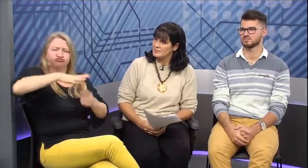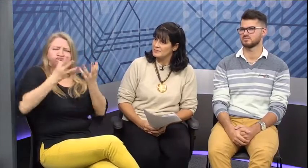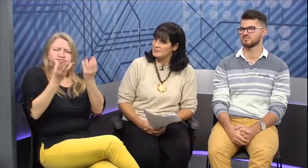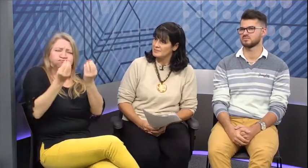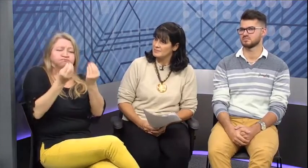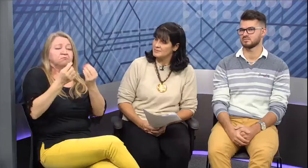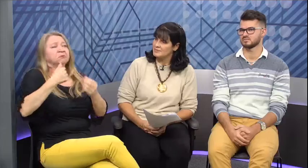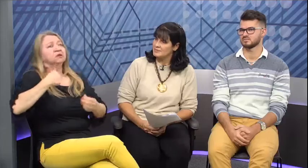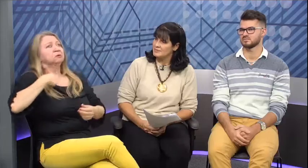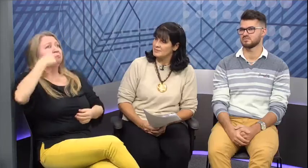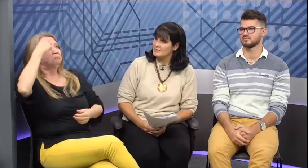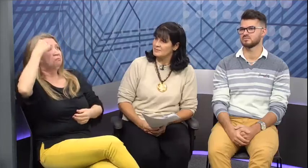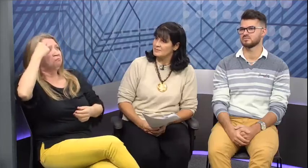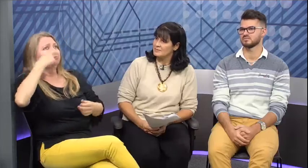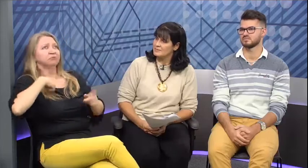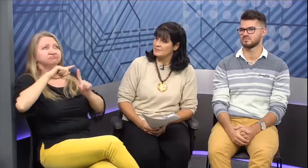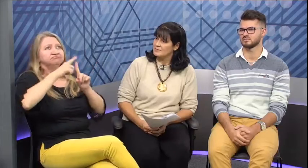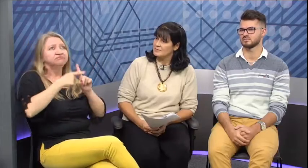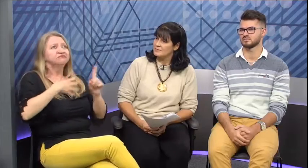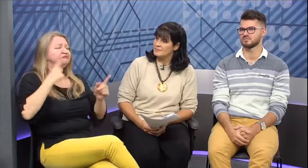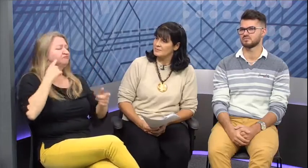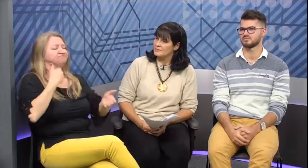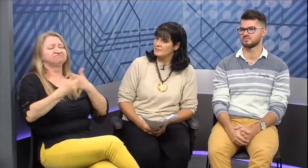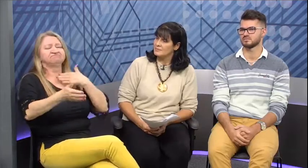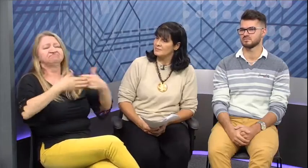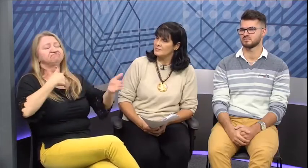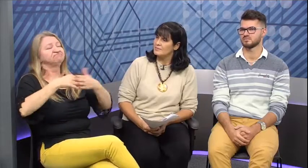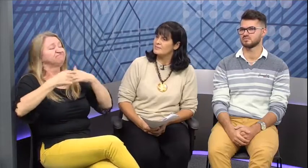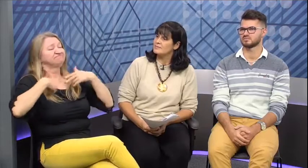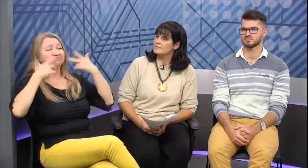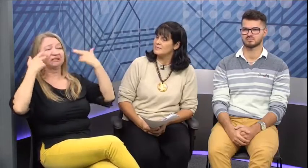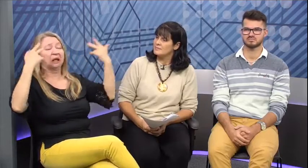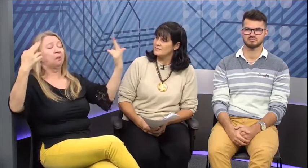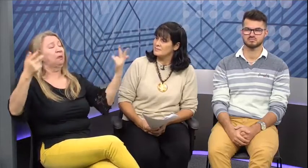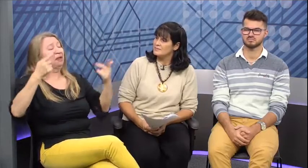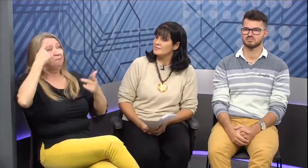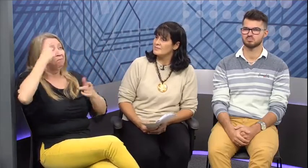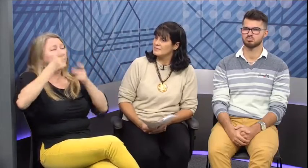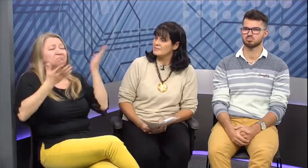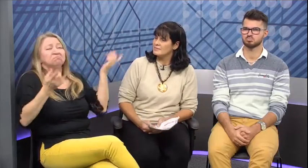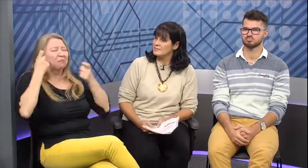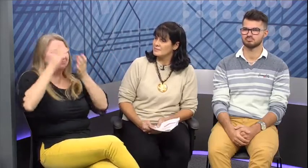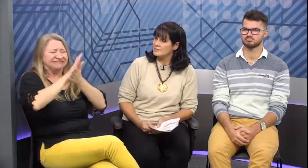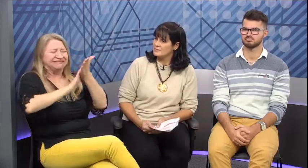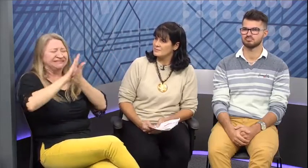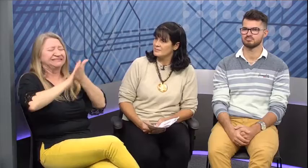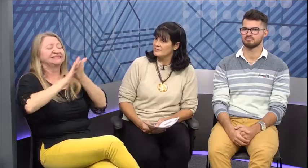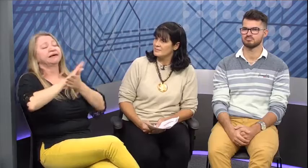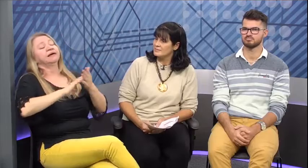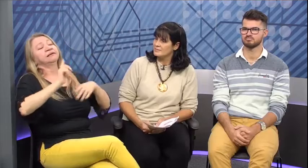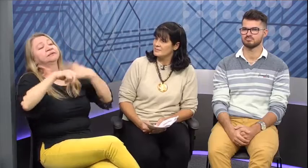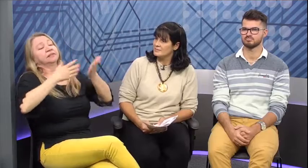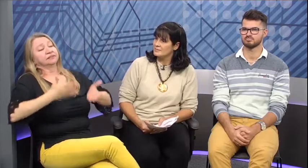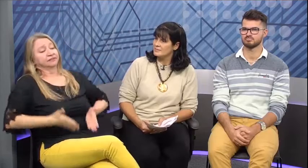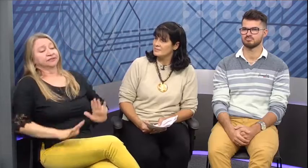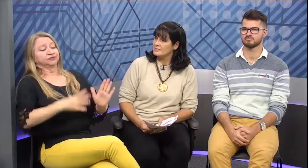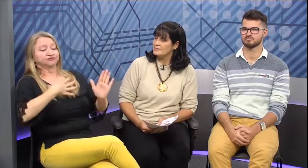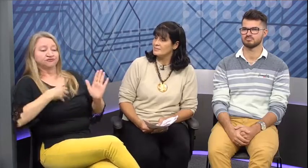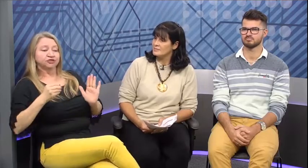bastante surdos, mas eu não tinha essa preocupação se fosse surdo ou ouvinte. Não era algo que me preocupava. E aí,